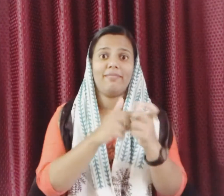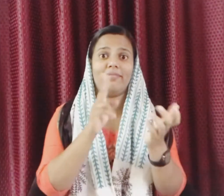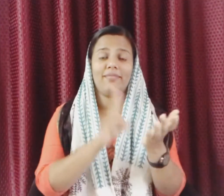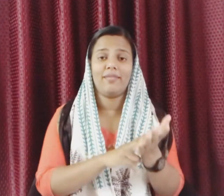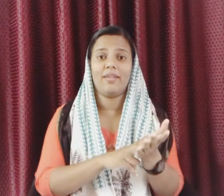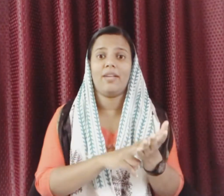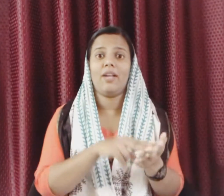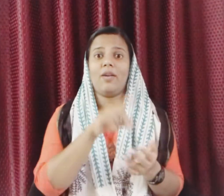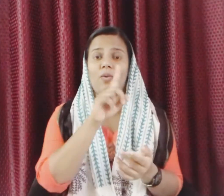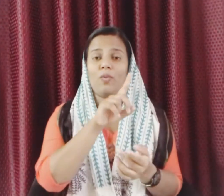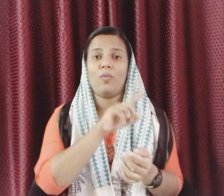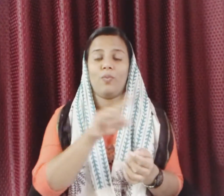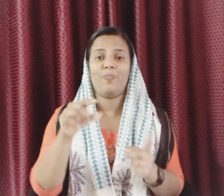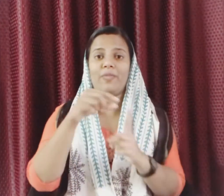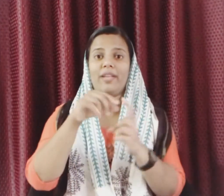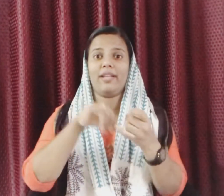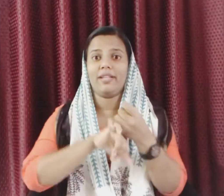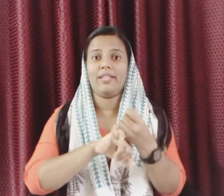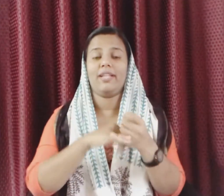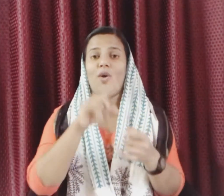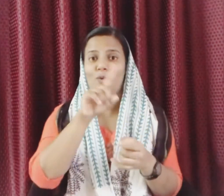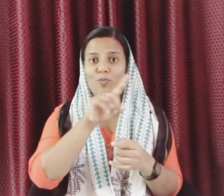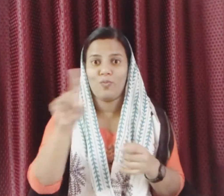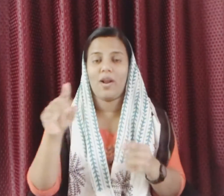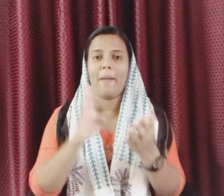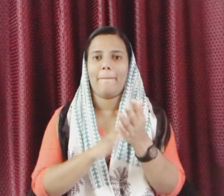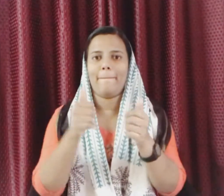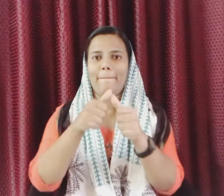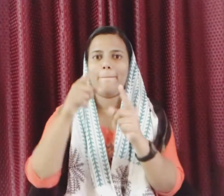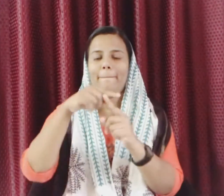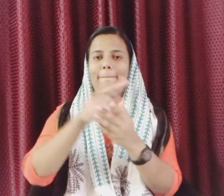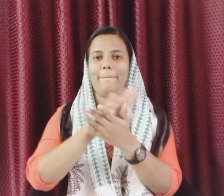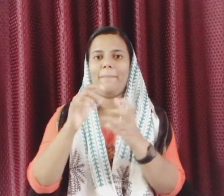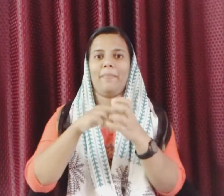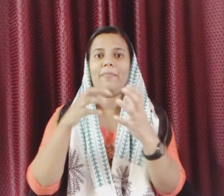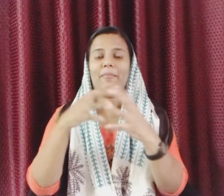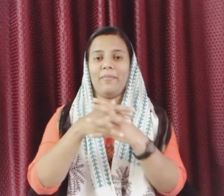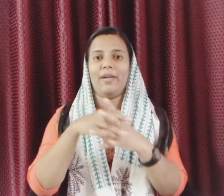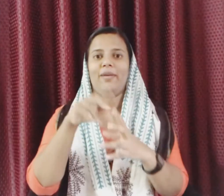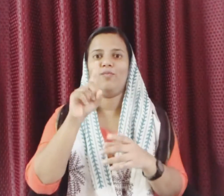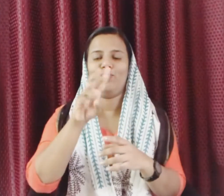ജെനിസിസ് സാംസ് 1, മാത്യു 1-2, ജെനിസിസ് 1-2 ആണ്. ഇന്ന്